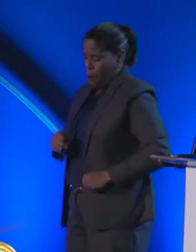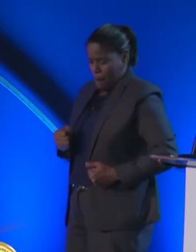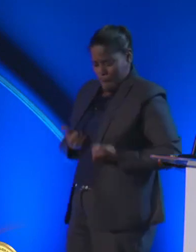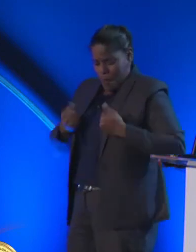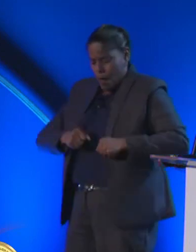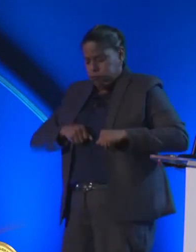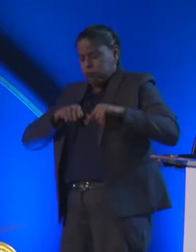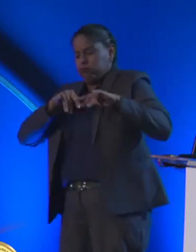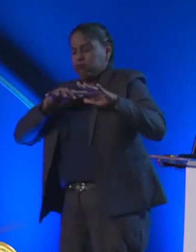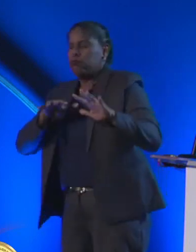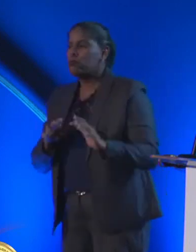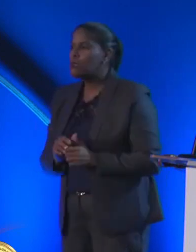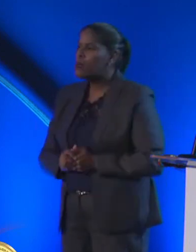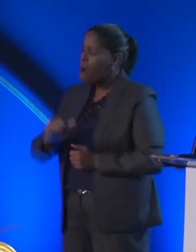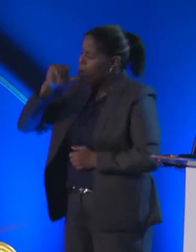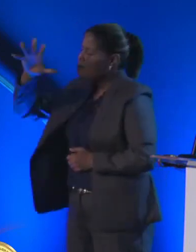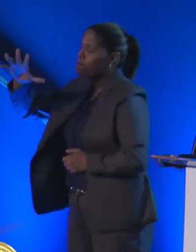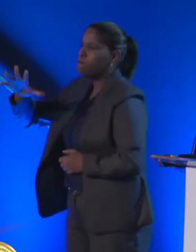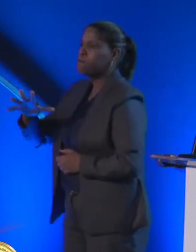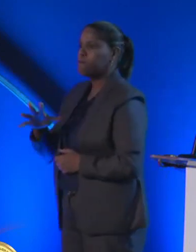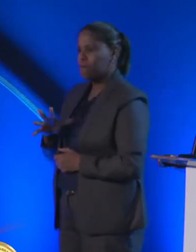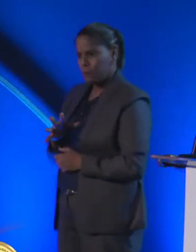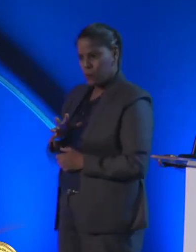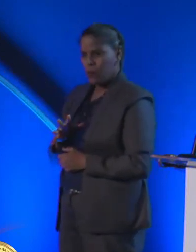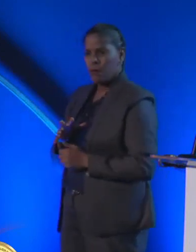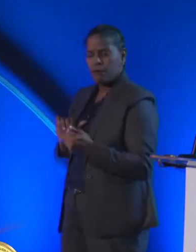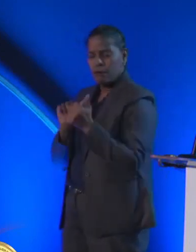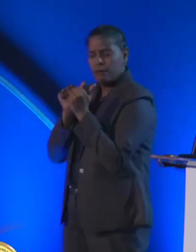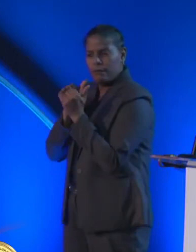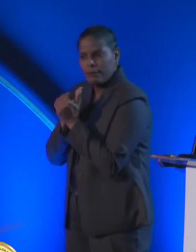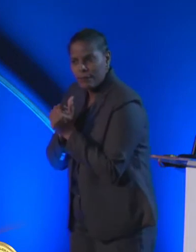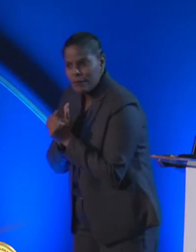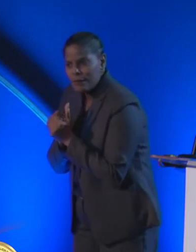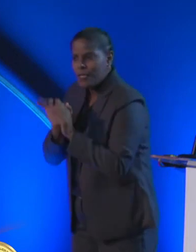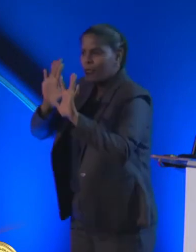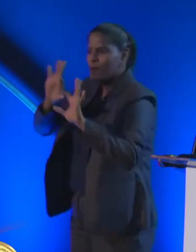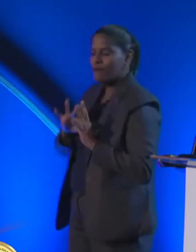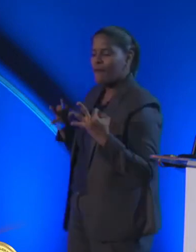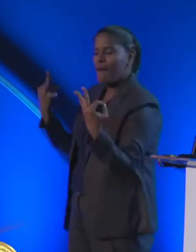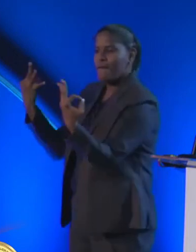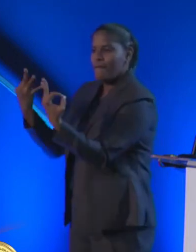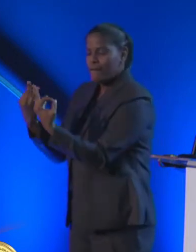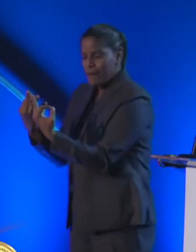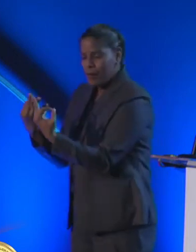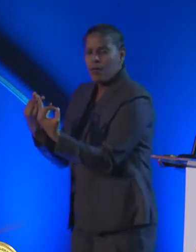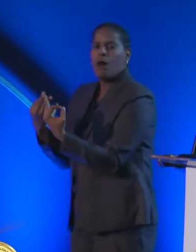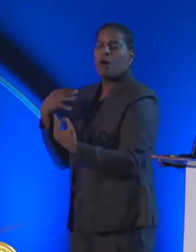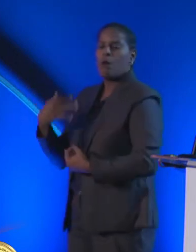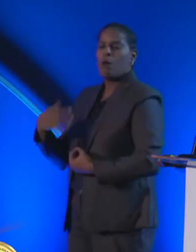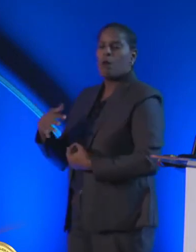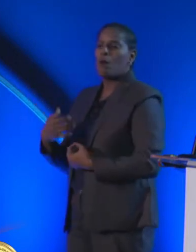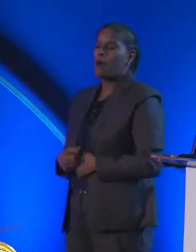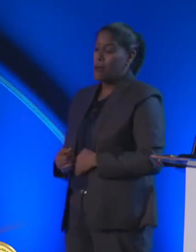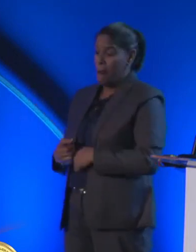vida cada mujer que junto a su familia saca este